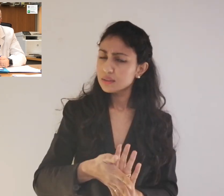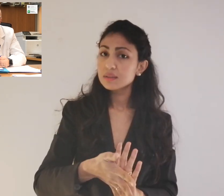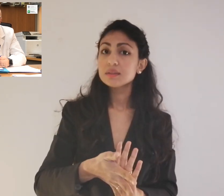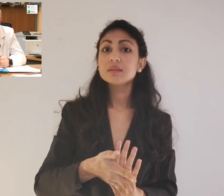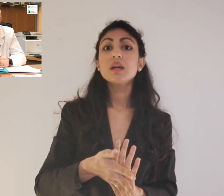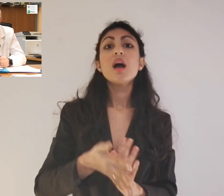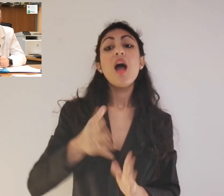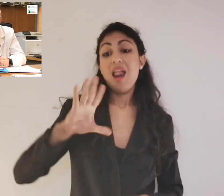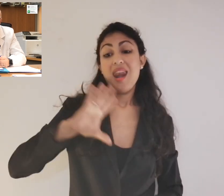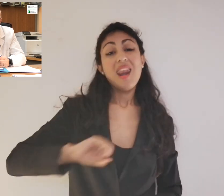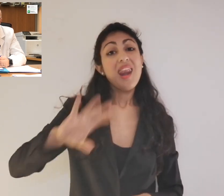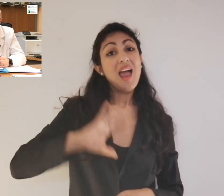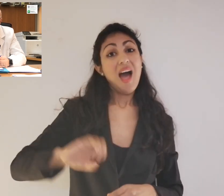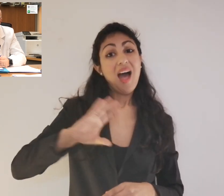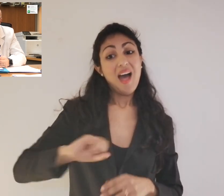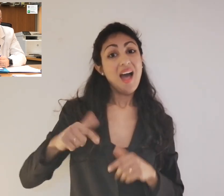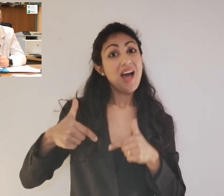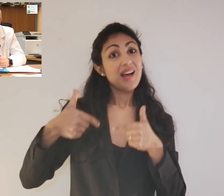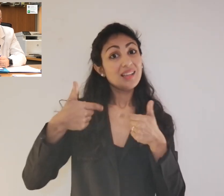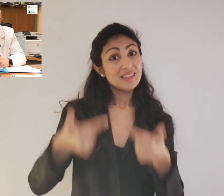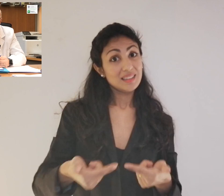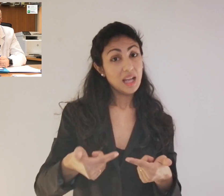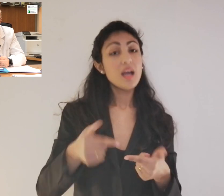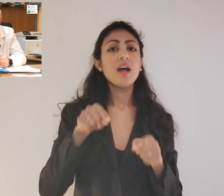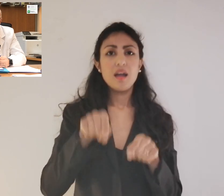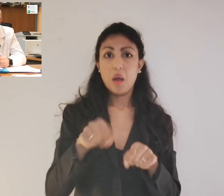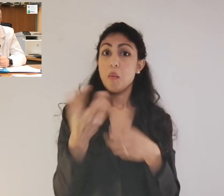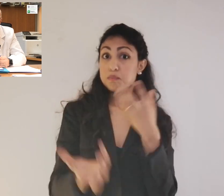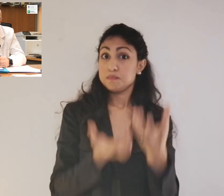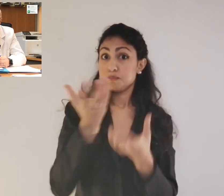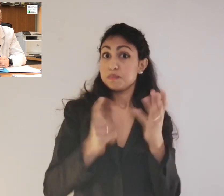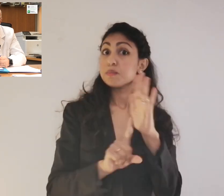virus e batteri. Peraltro